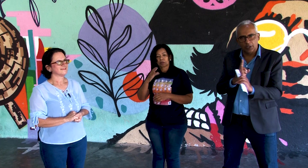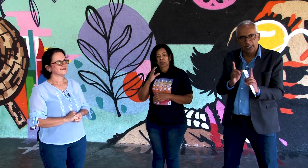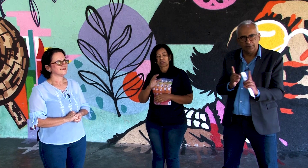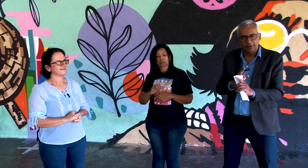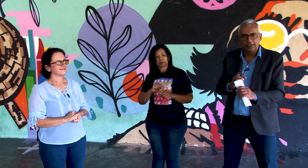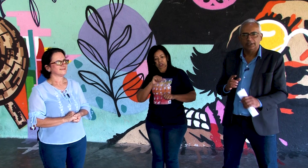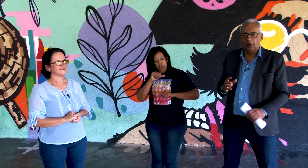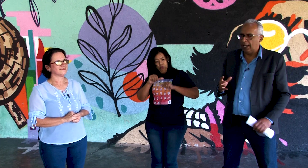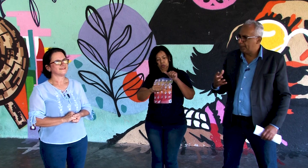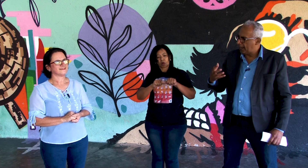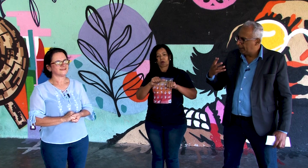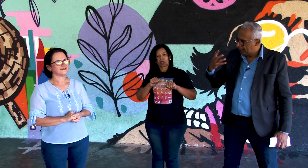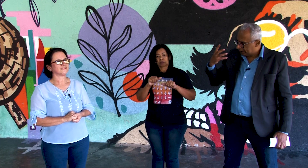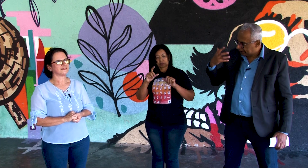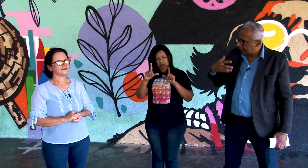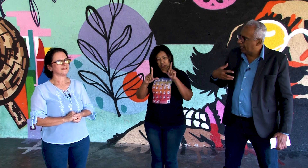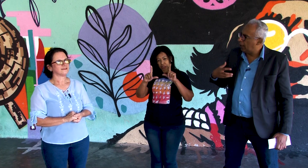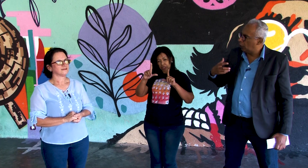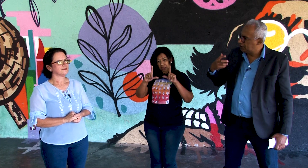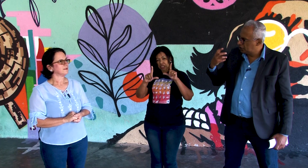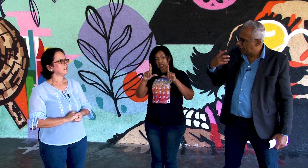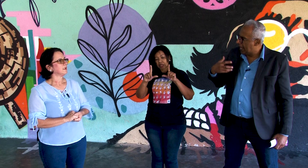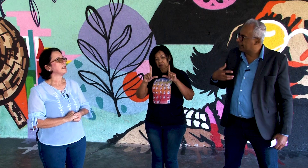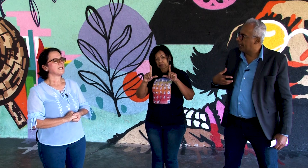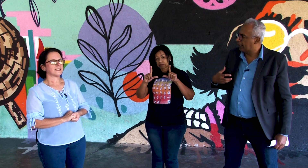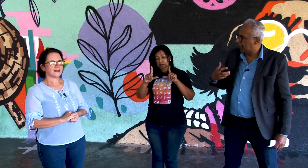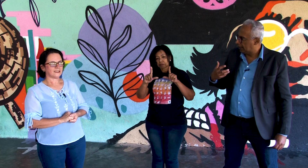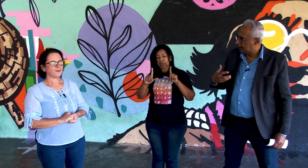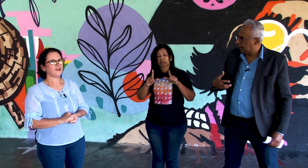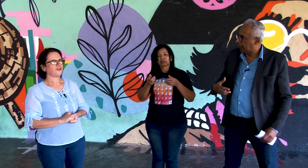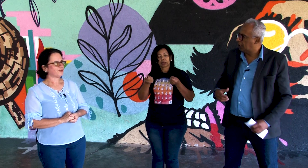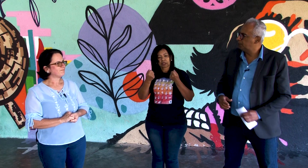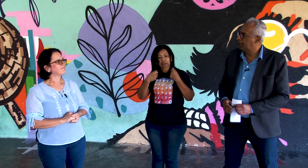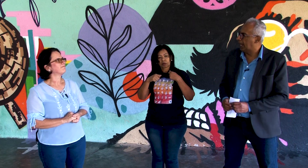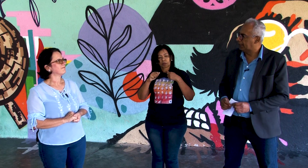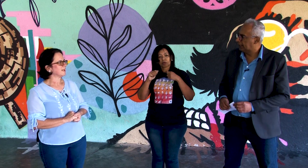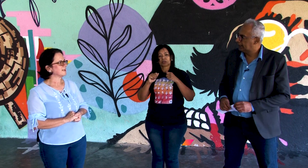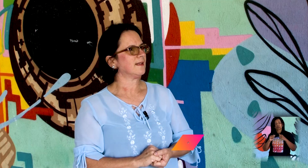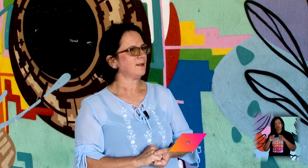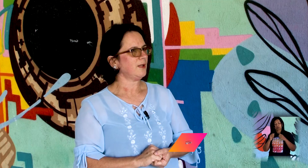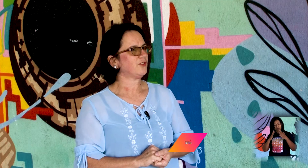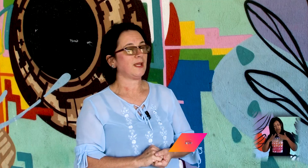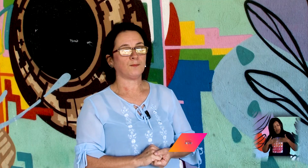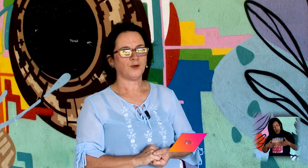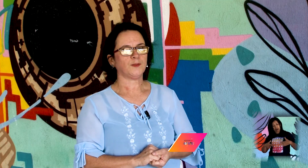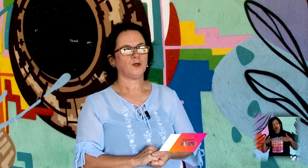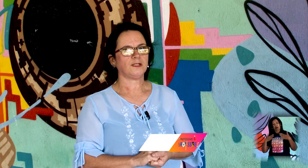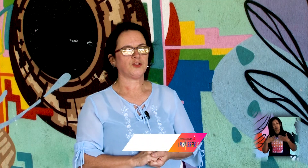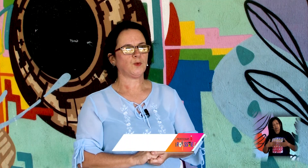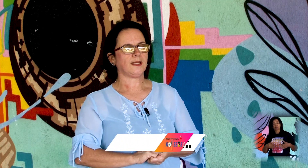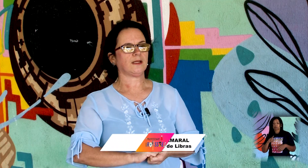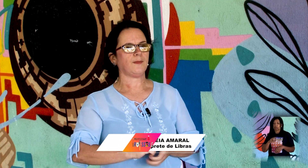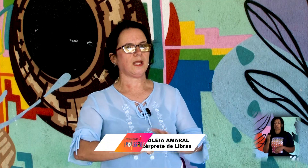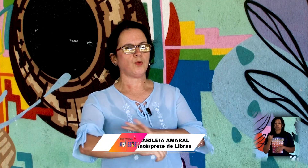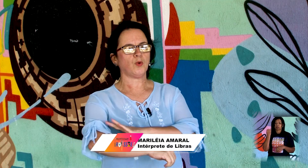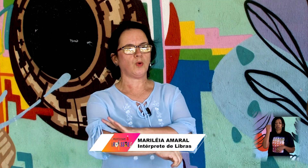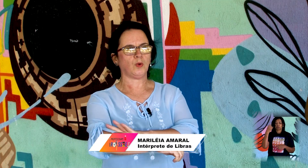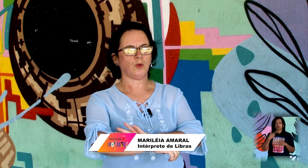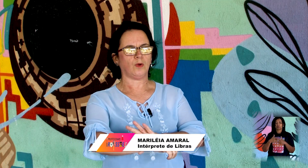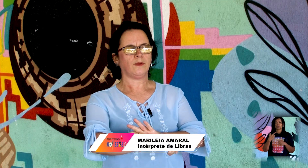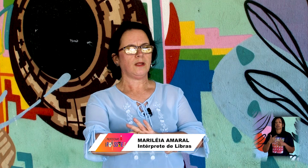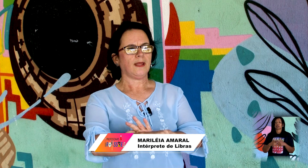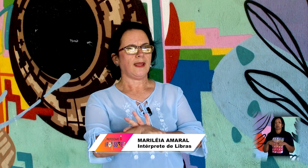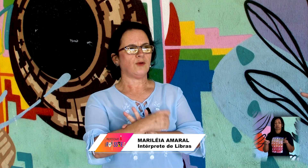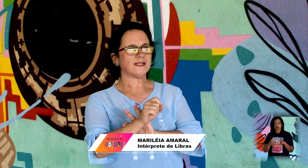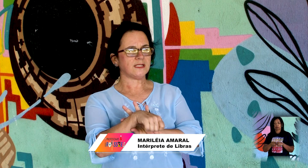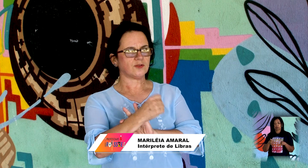sempre trocando. Então, é para dar aquela oxigenada, né? Exatamente. Aquela respirada. Exatamente. É muito importante, porque também é